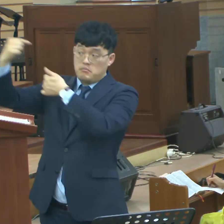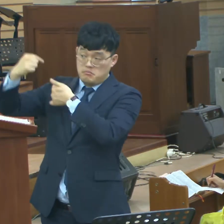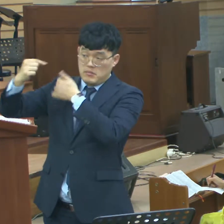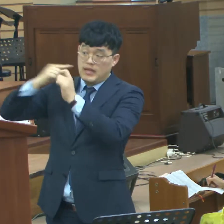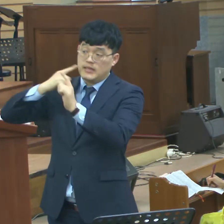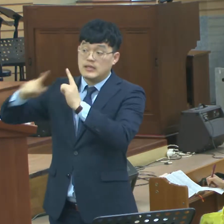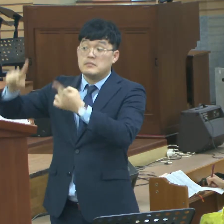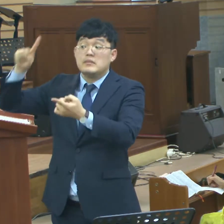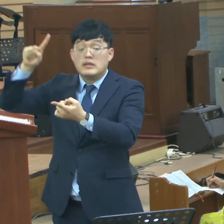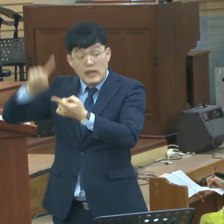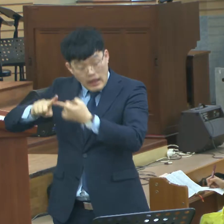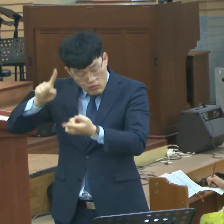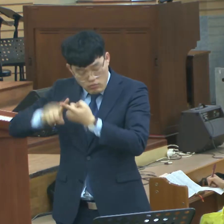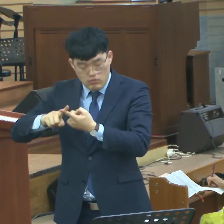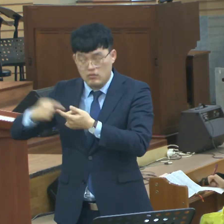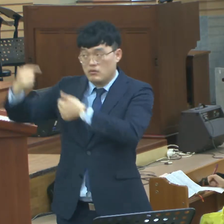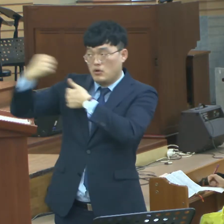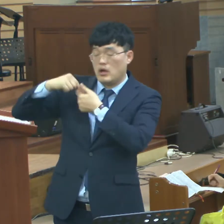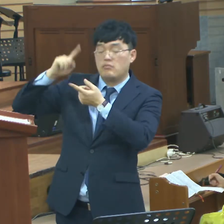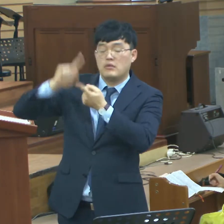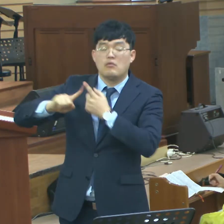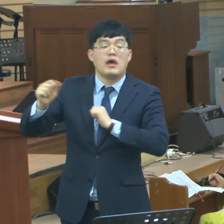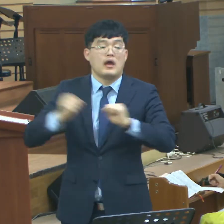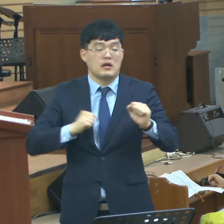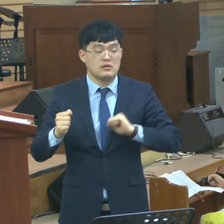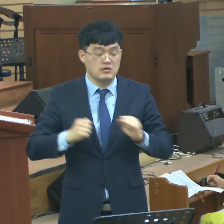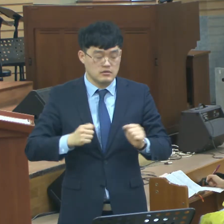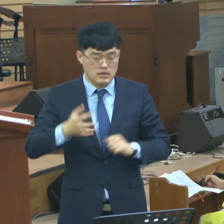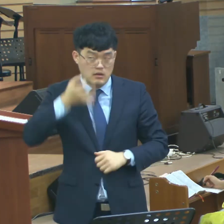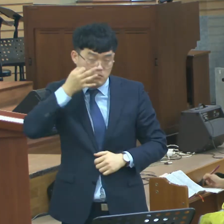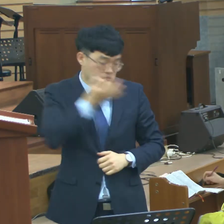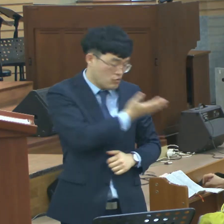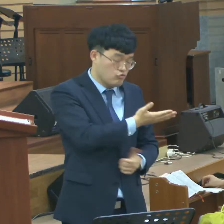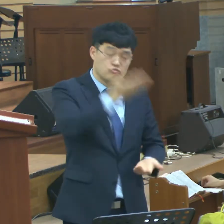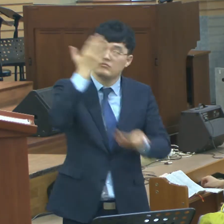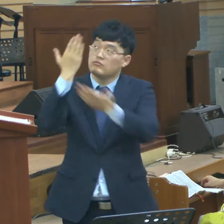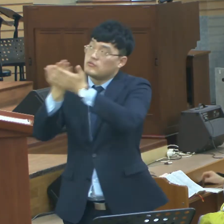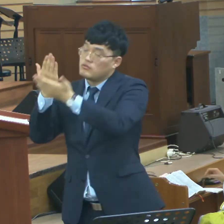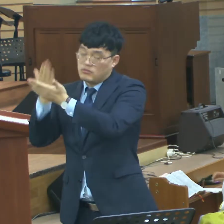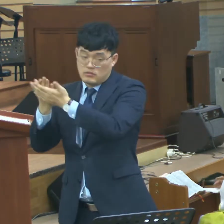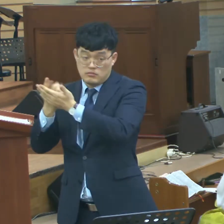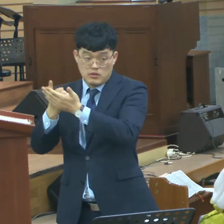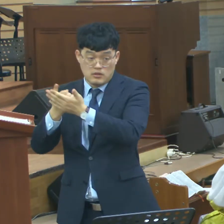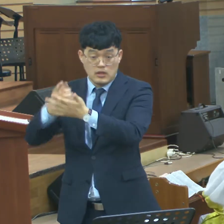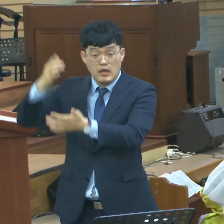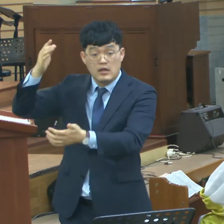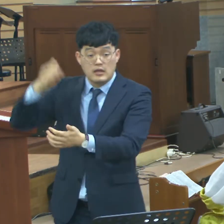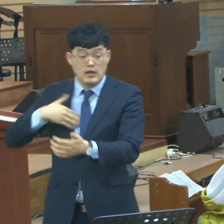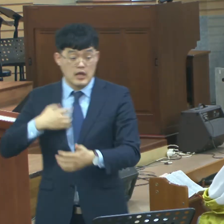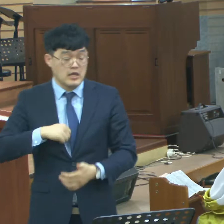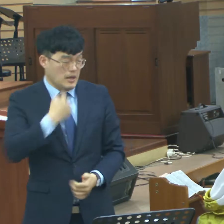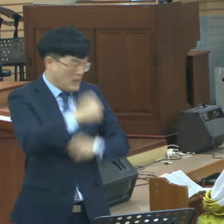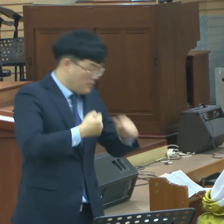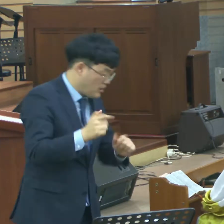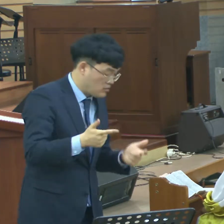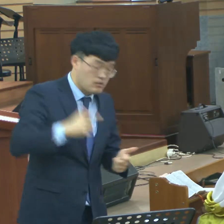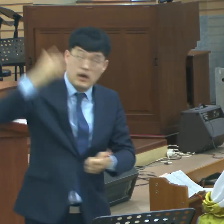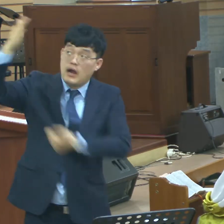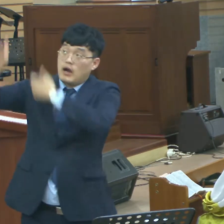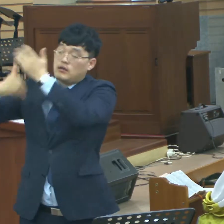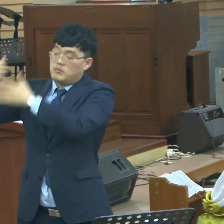행하는 것을 알게 하옵소서 그랬어요. 하나님이 엘리야에게 말씀하신 거예요. 야, 갈멜산에 가서 몇백 명이도